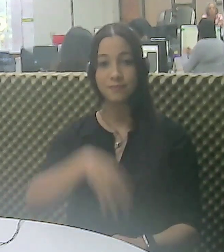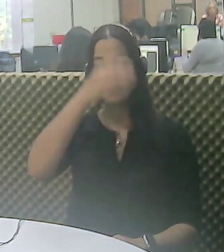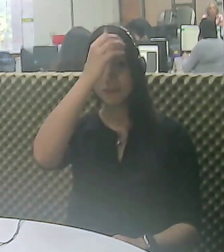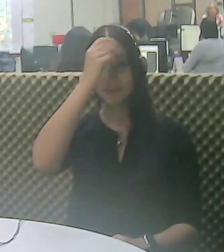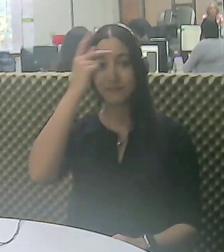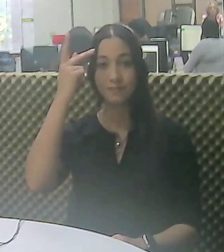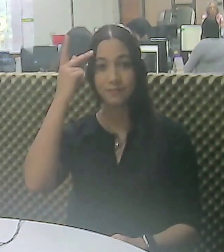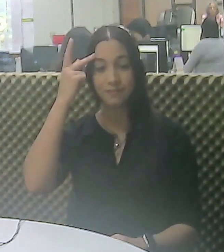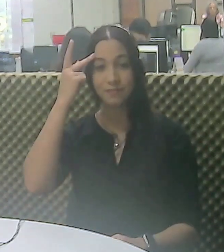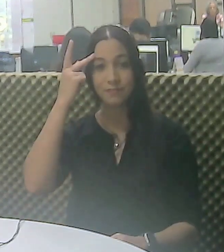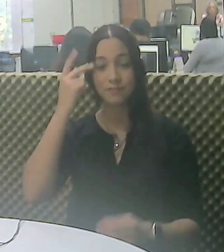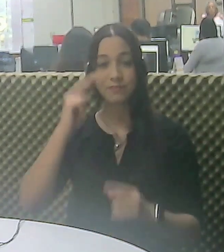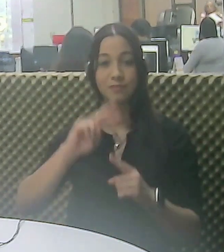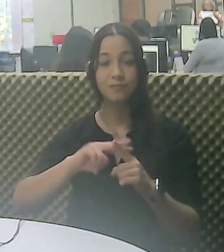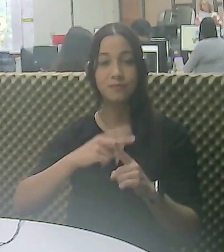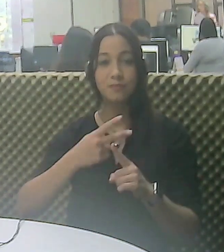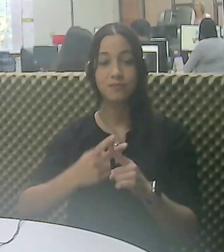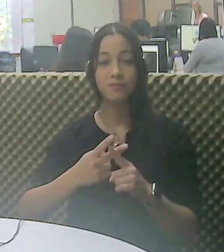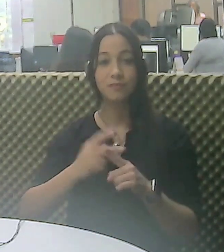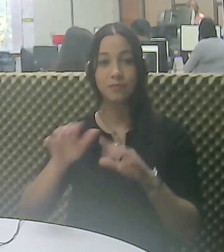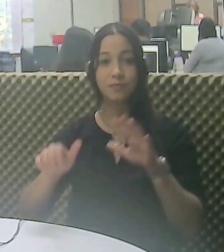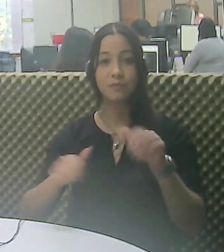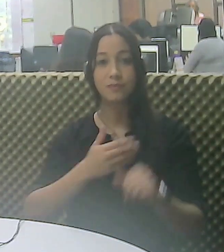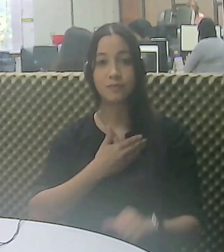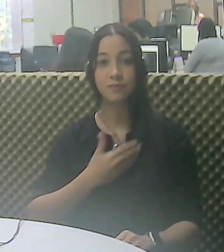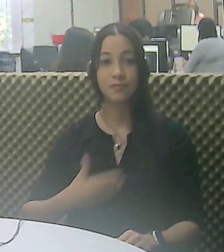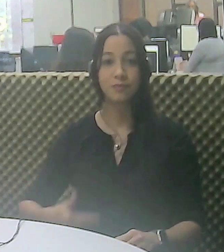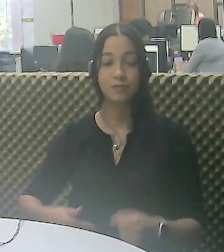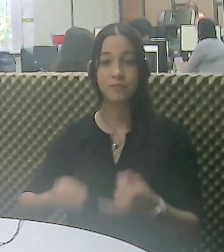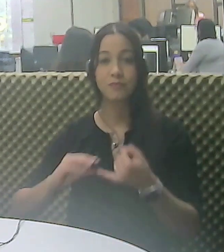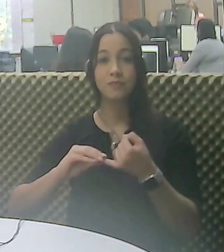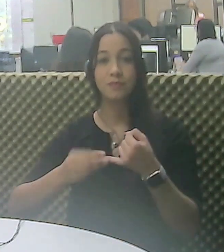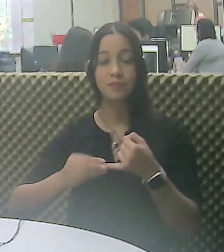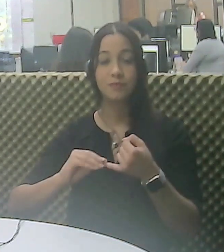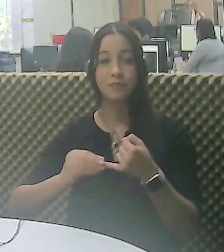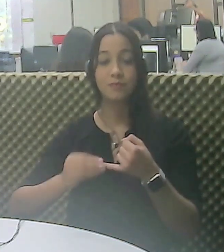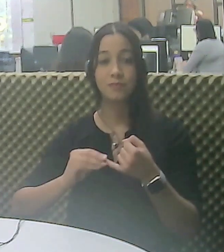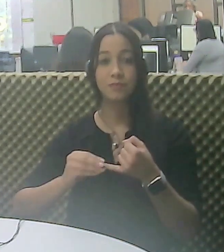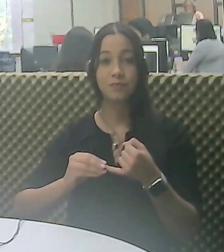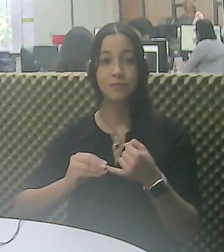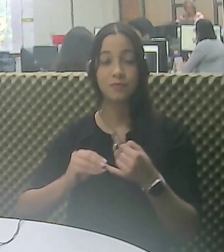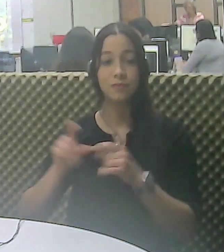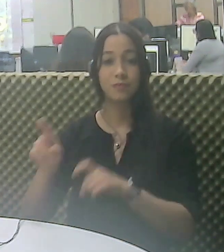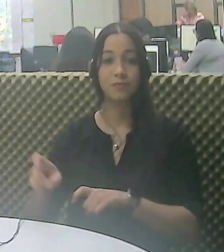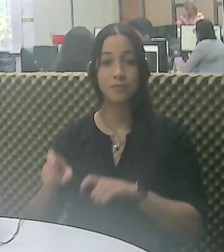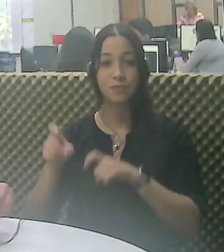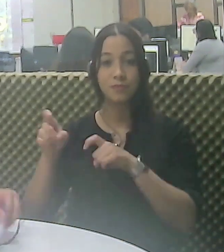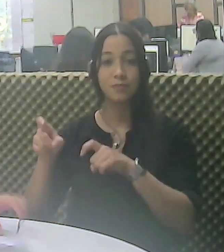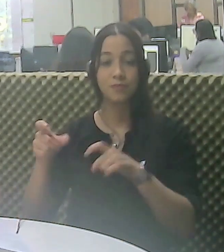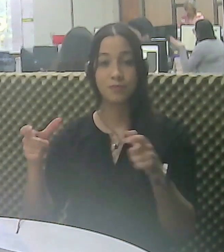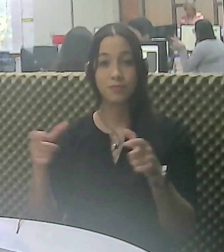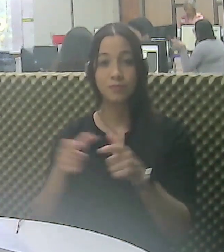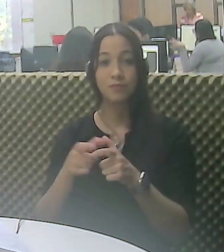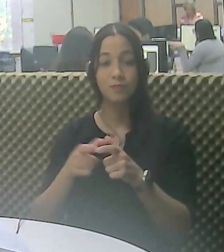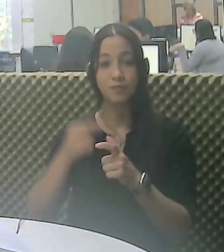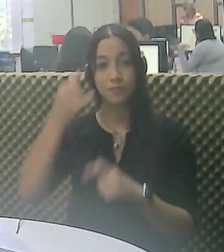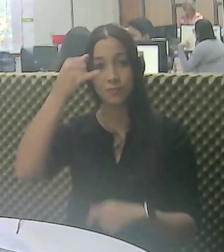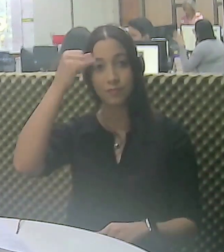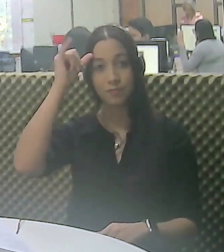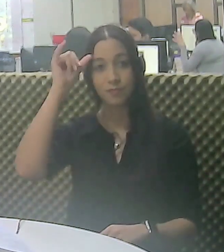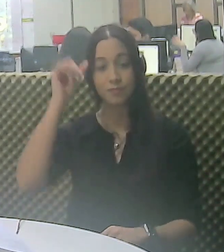Prefeitura prorroga chamamento público para distribuir sementes de feijão a pequenos e médios produtores